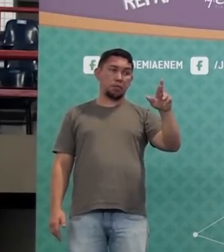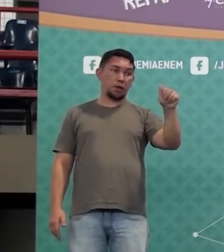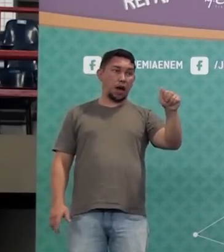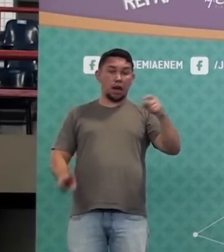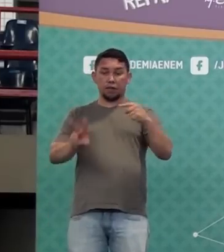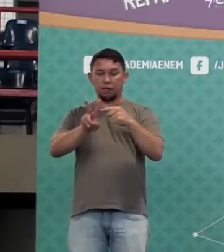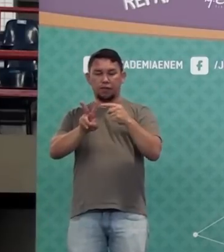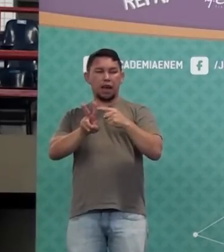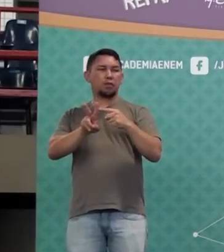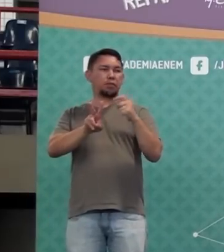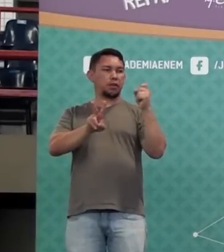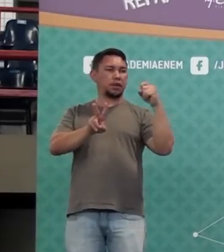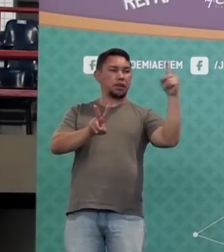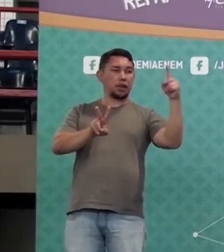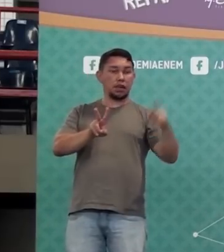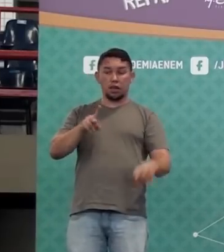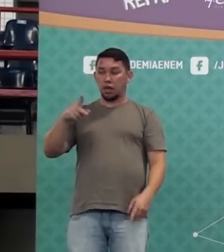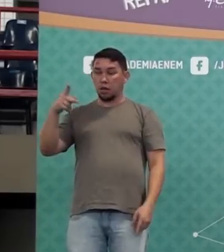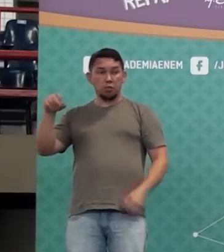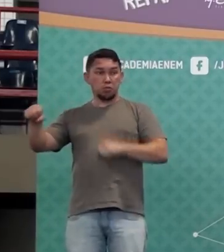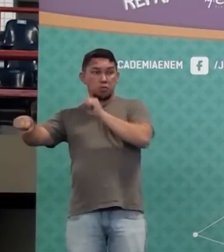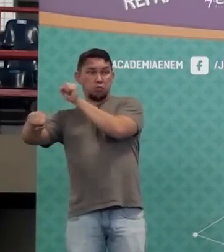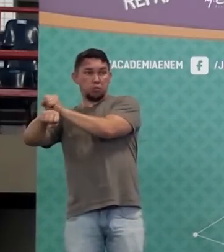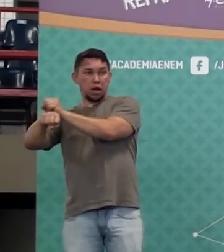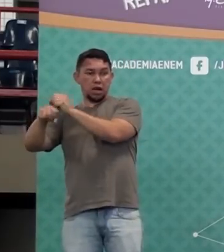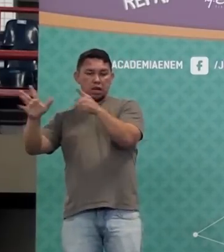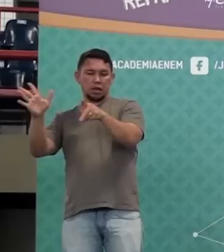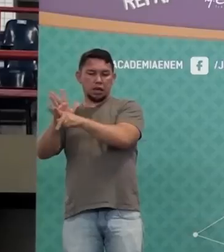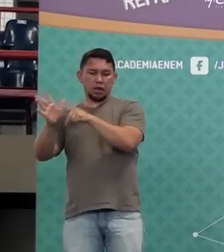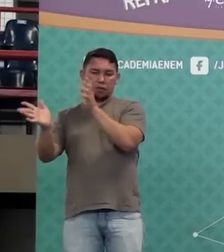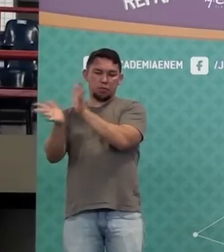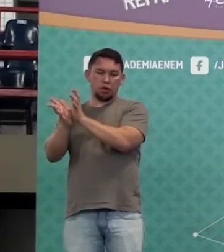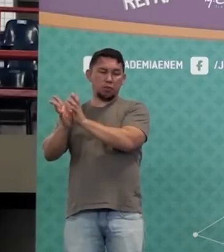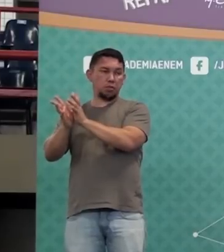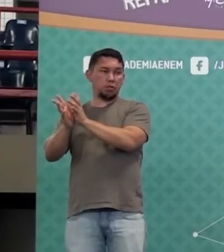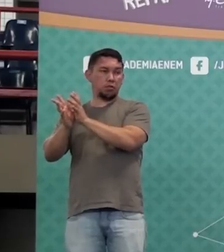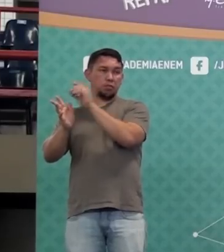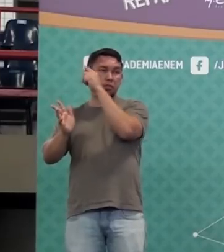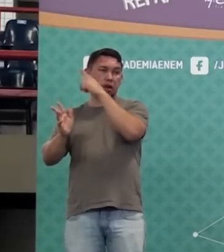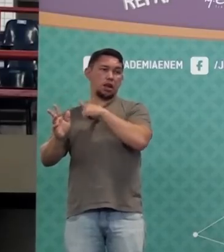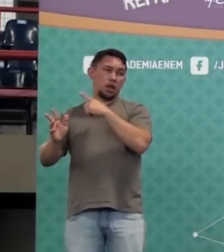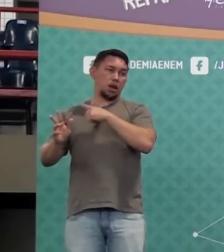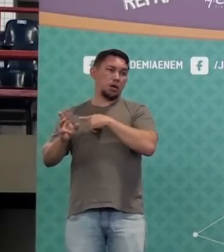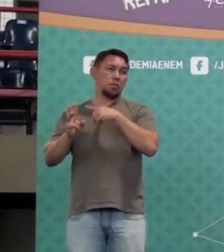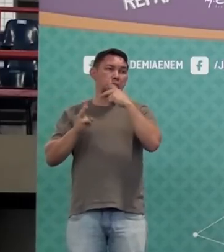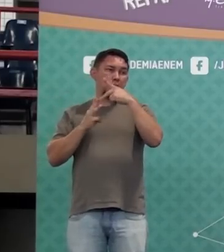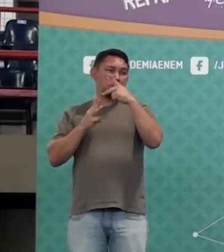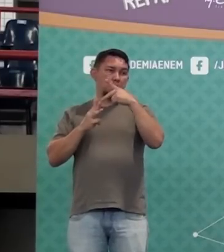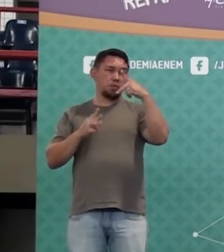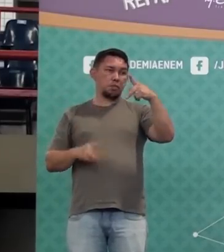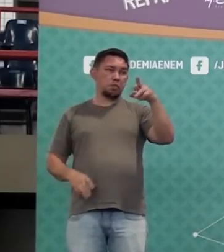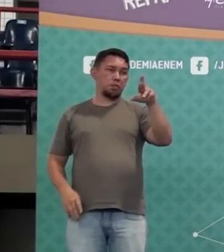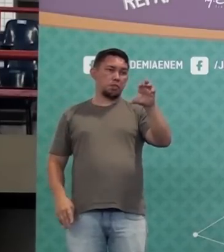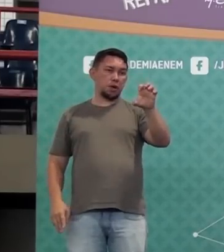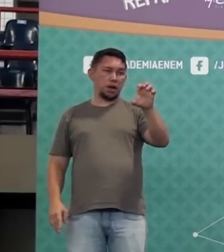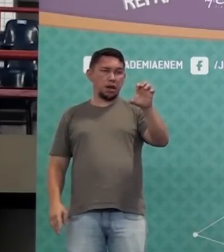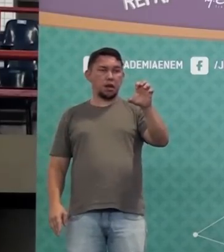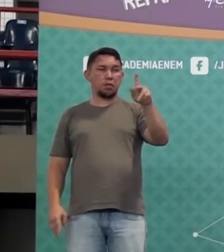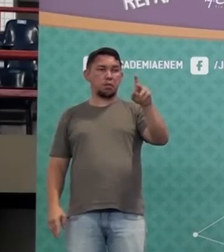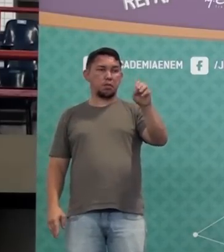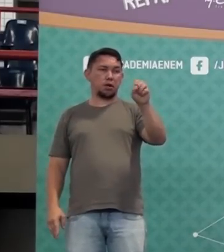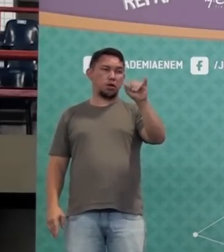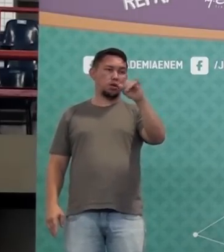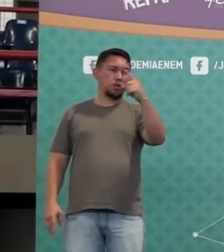verbo, tinha acento. E o para, que era preposição, não tinha acento. Hoje é tudo sem